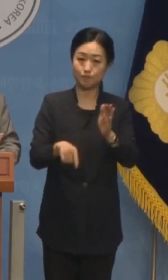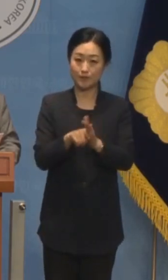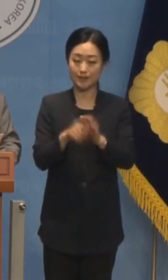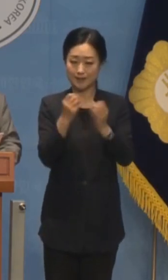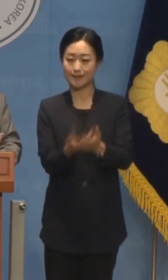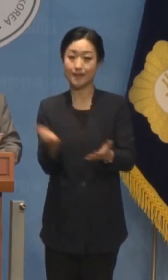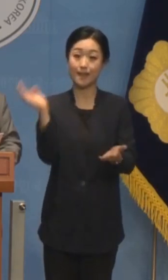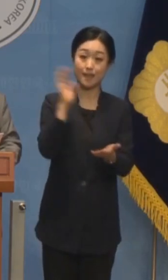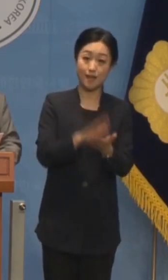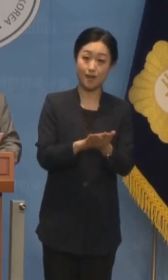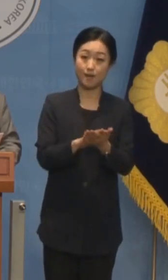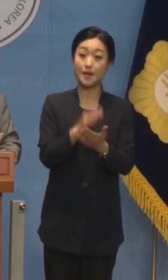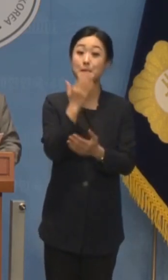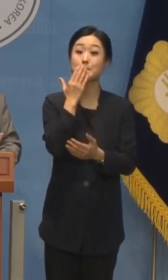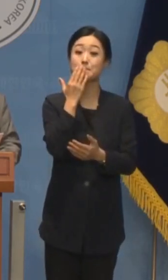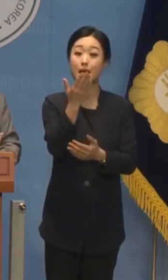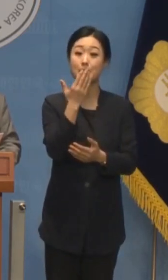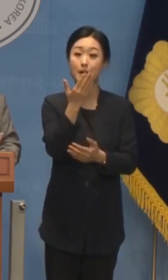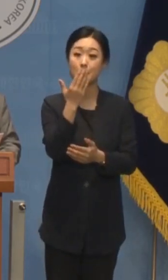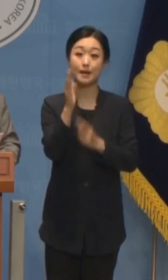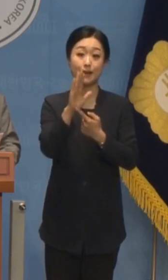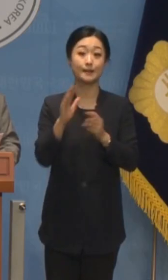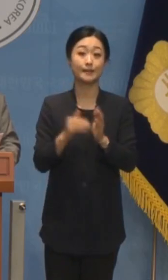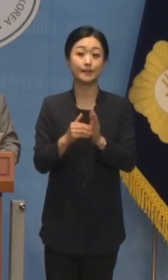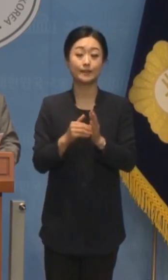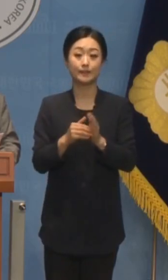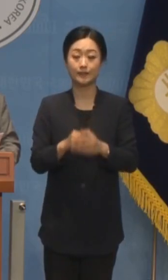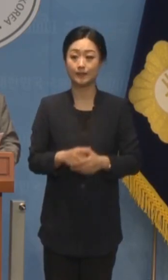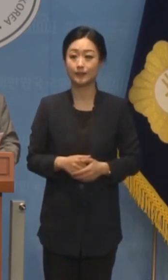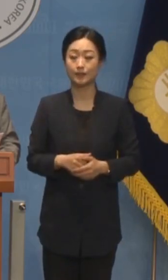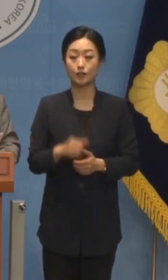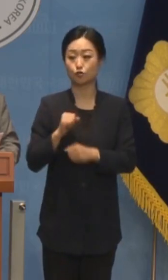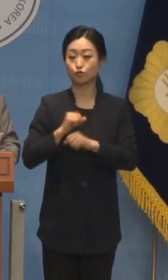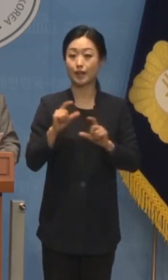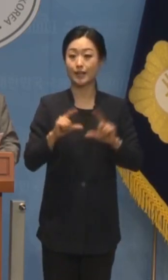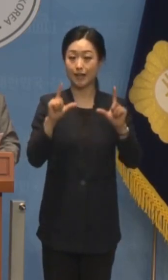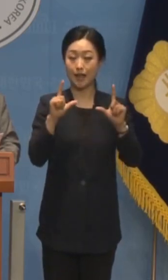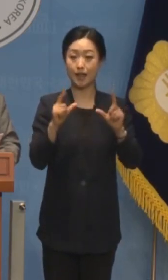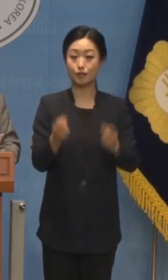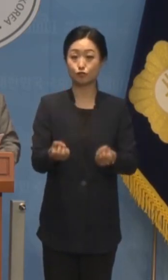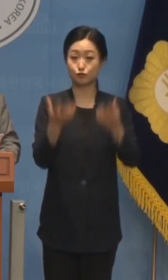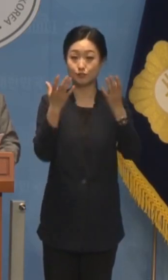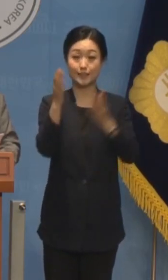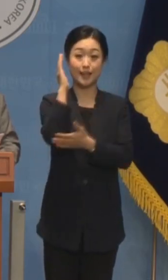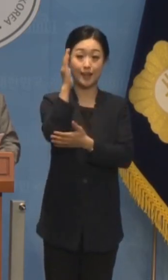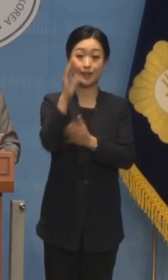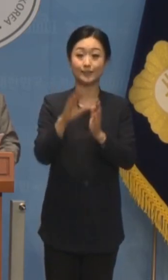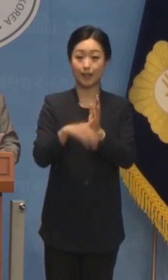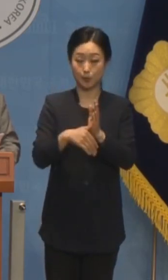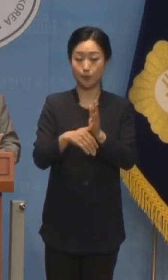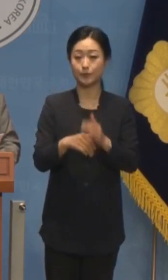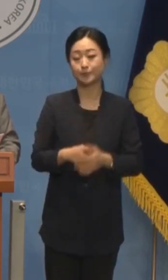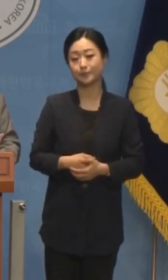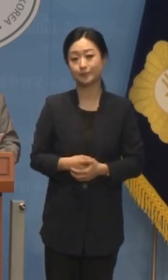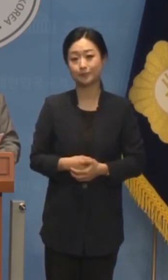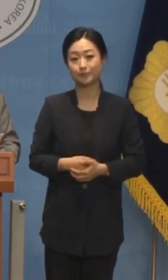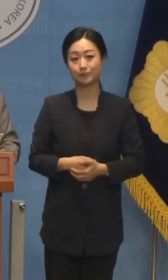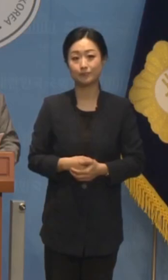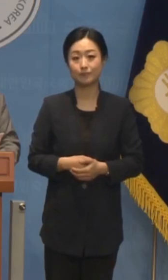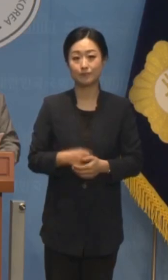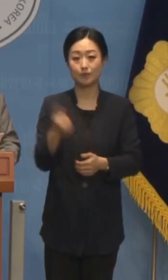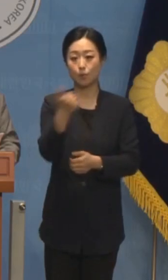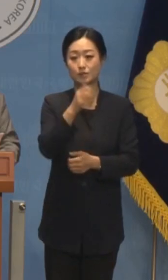획기적인 추진을 하겠다고 했습니다 최근 국구 날 경주견 환영사에서 우리